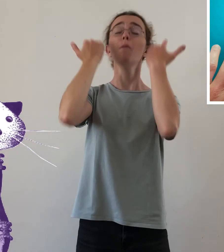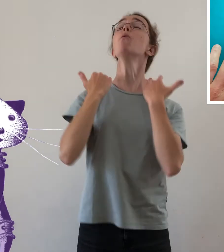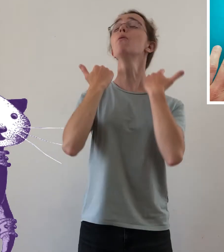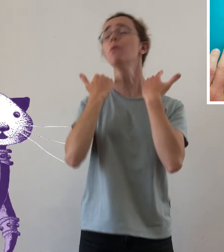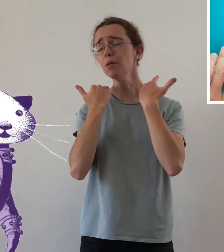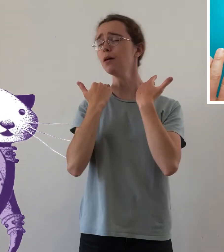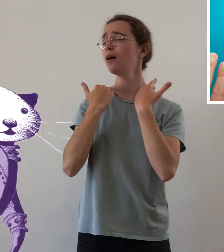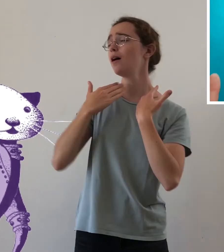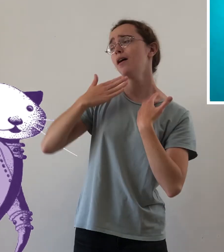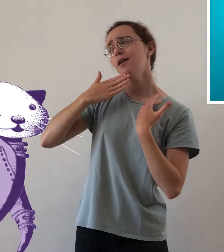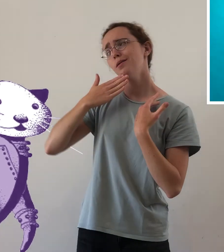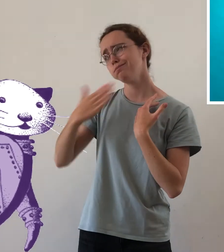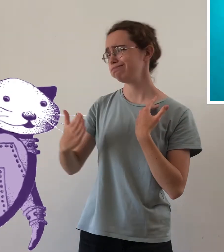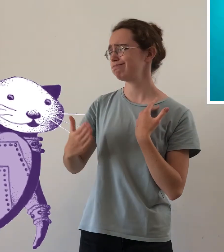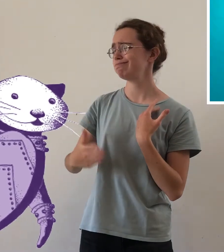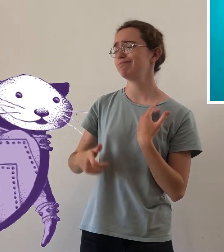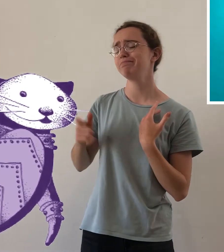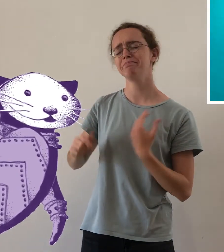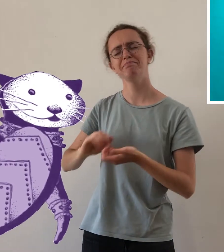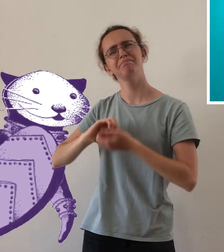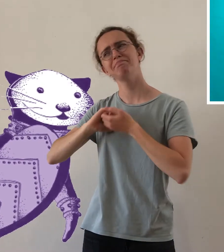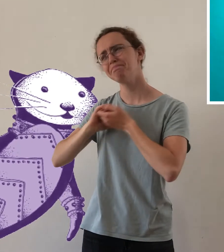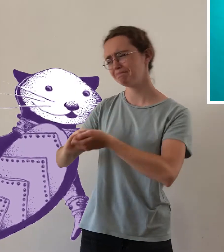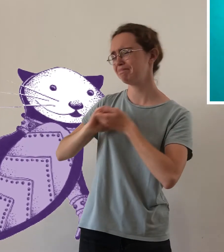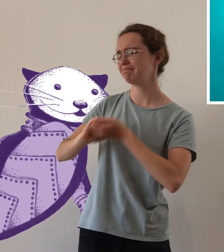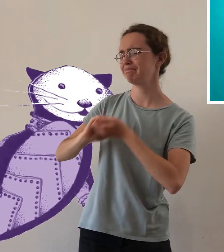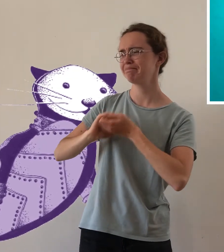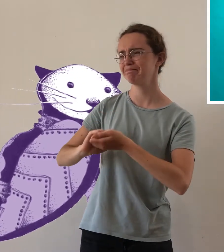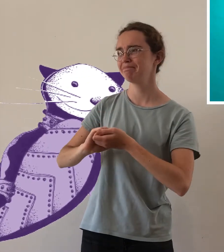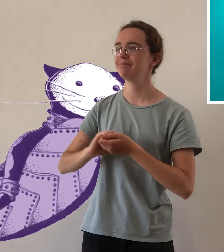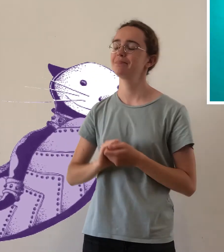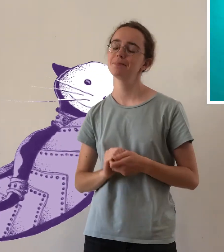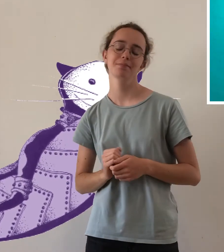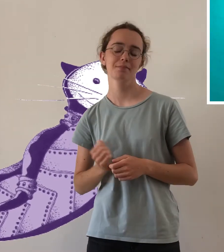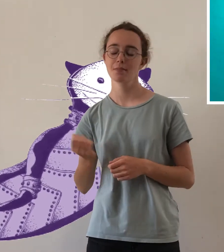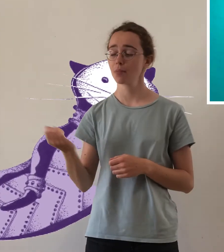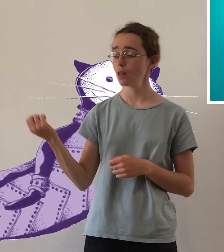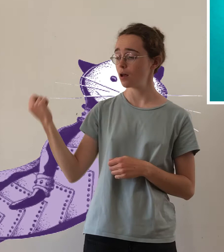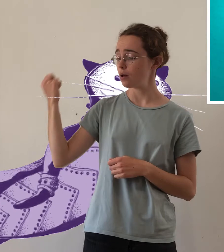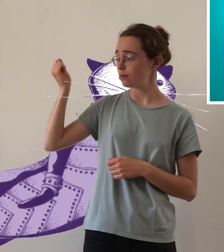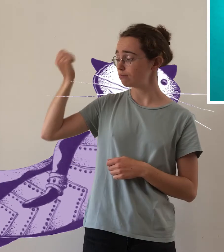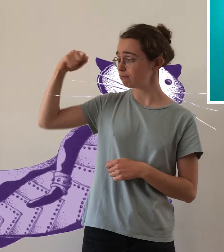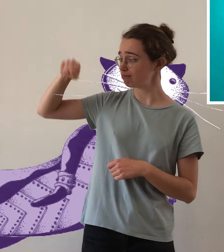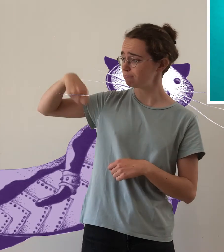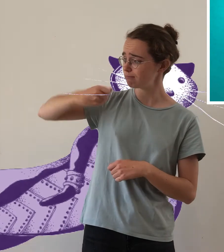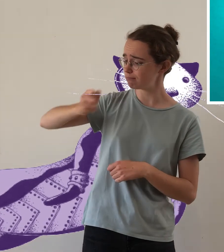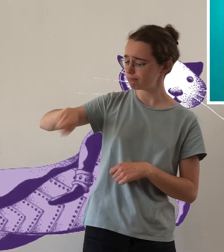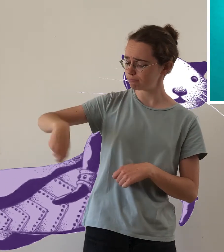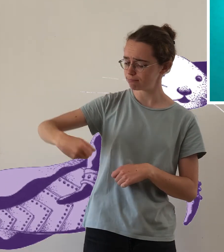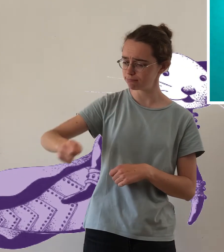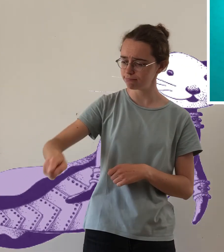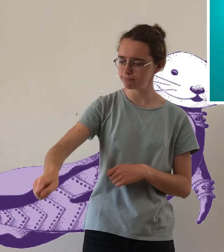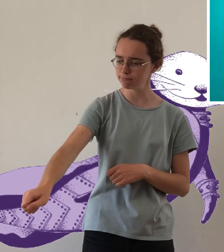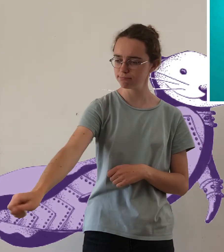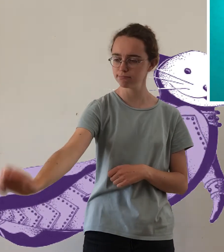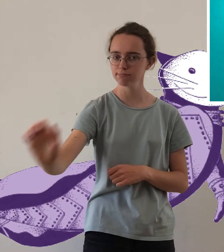« Merci, l'ami, » murmure Petite feuille, avant que l'animal ne disparaisse dans l'eau vive.